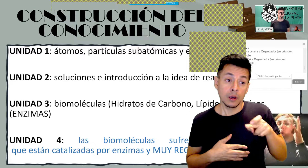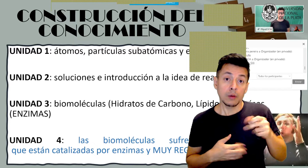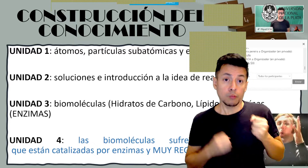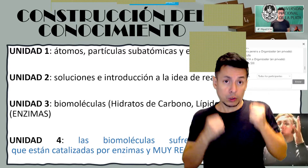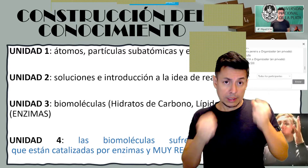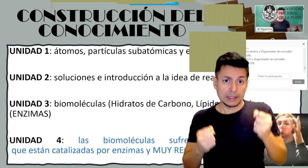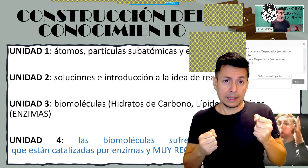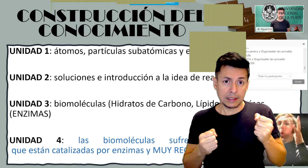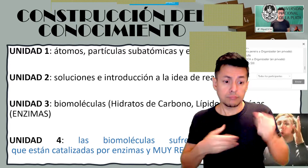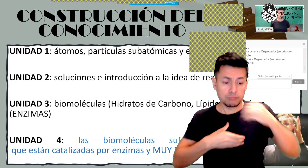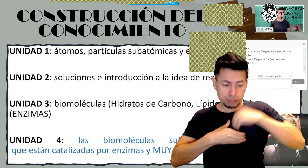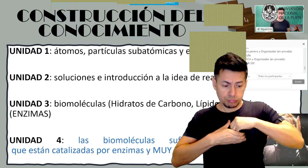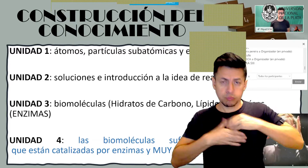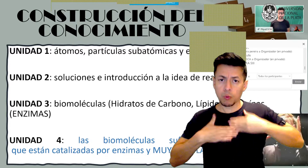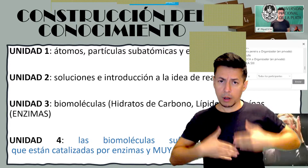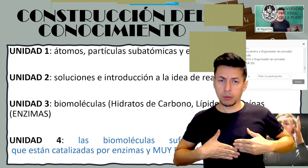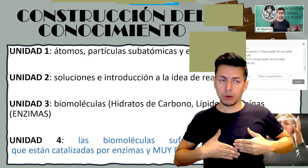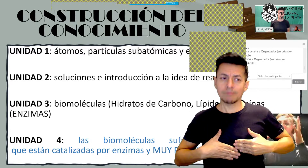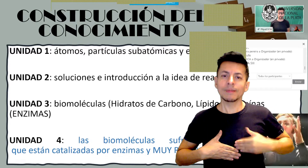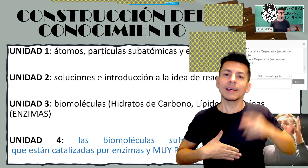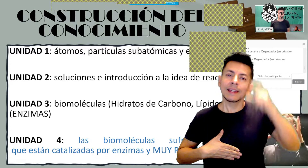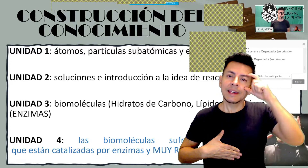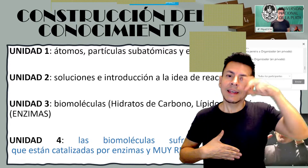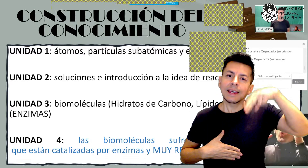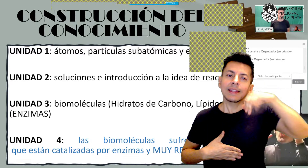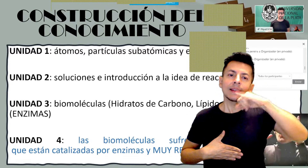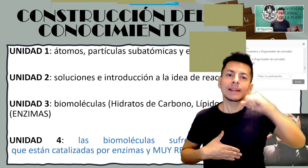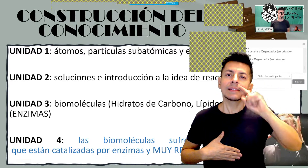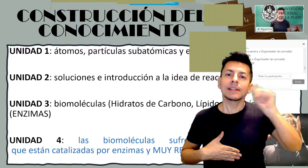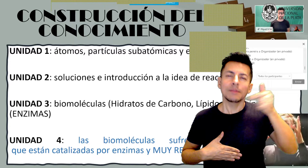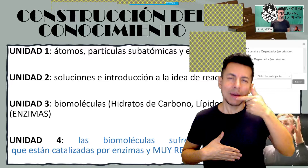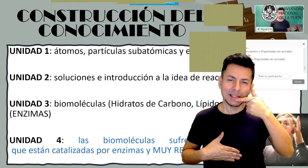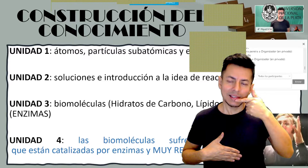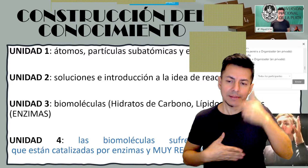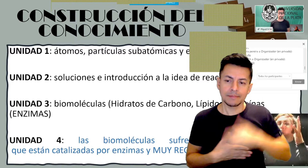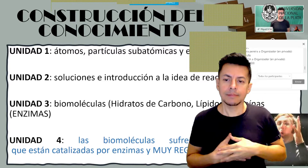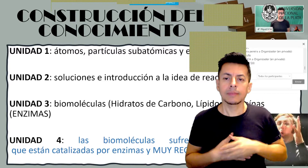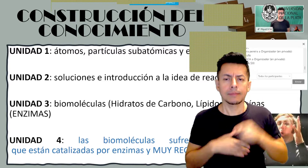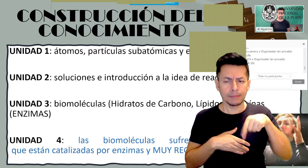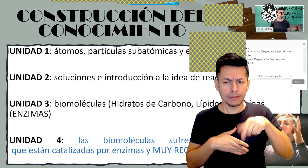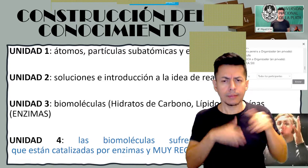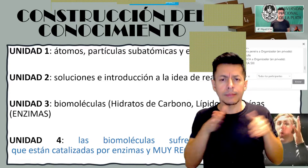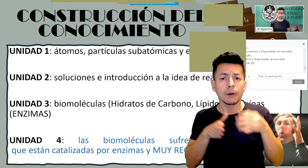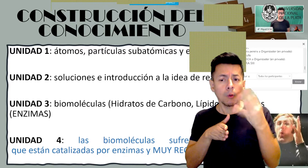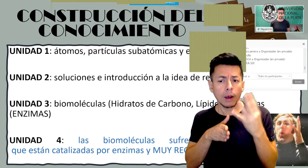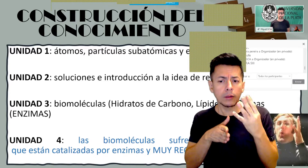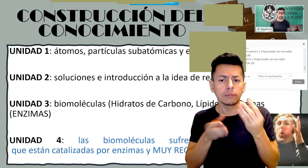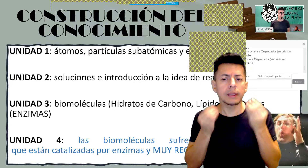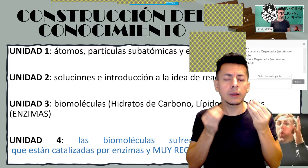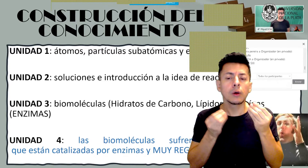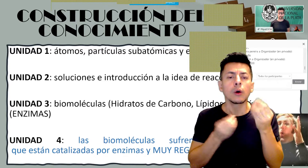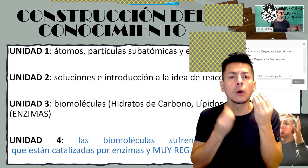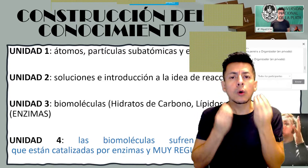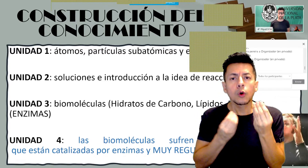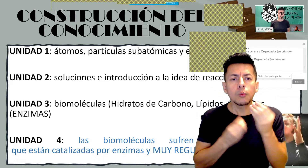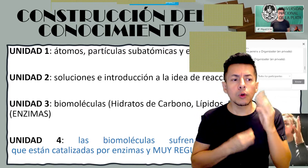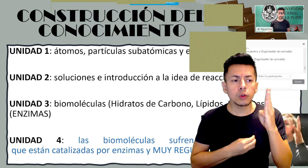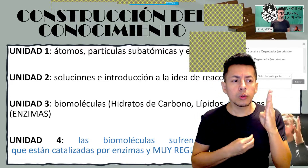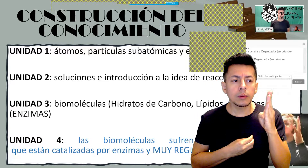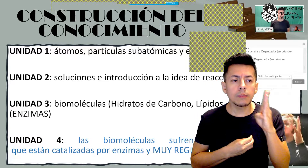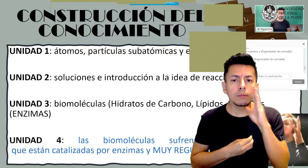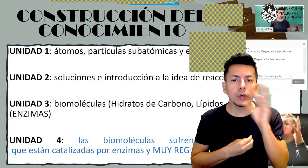organismo. Ahora, en esta unidad, vamos a ver cómo las biomoléculas sufren reacciones que